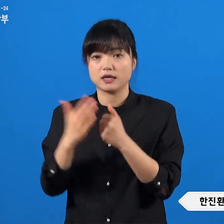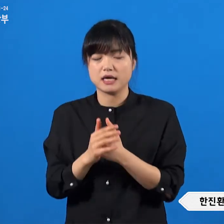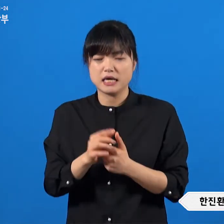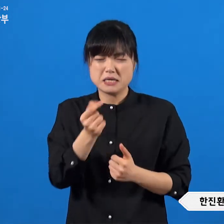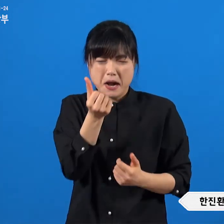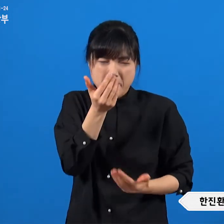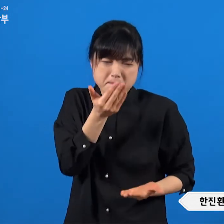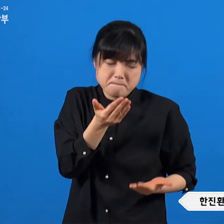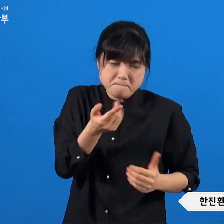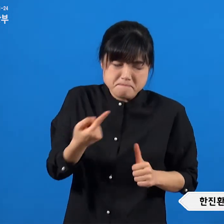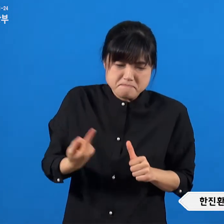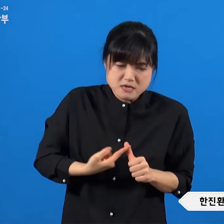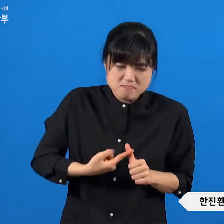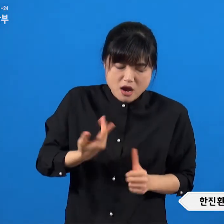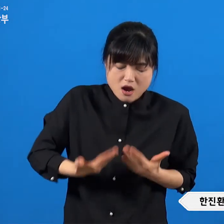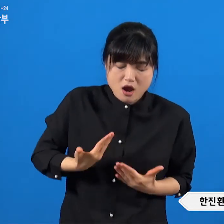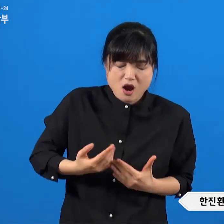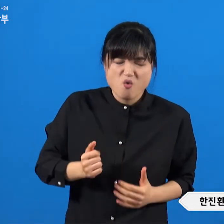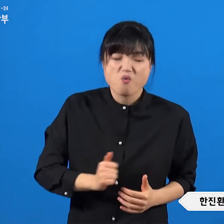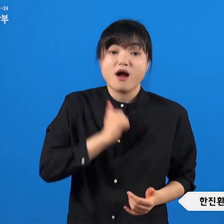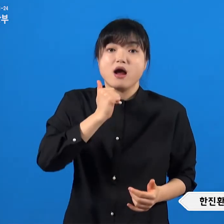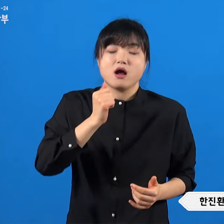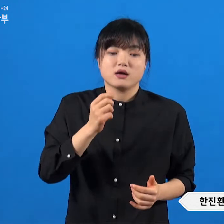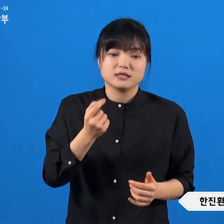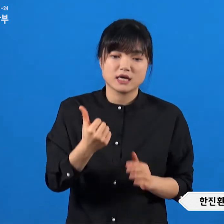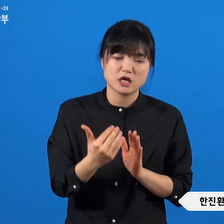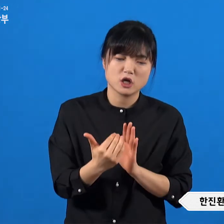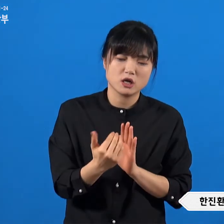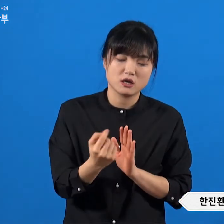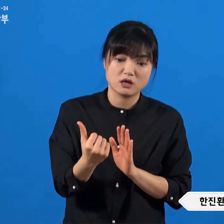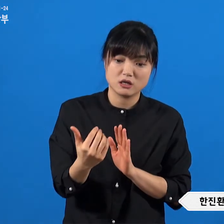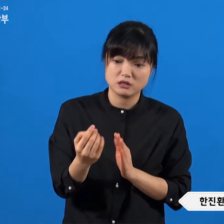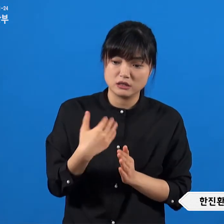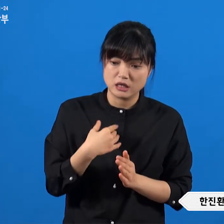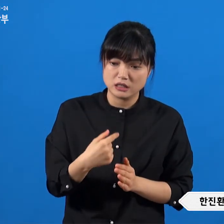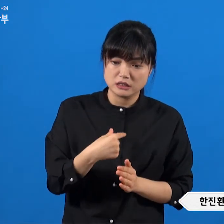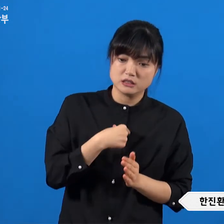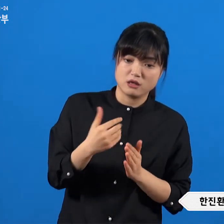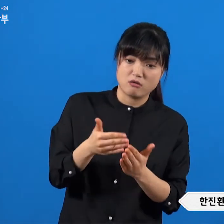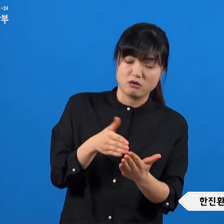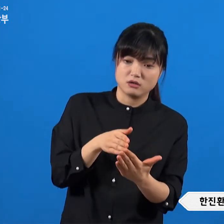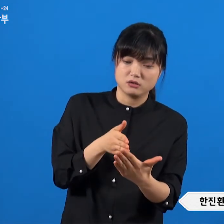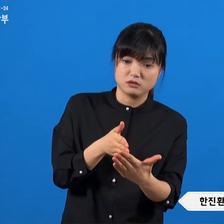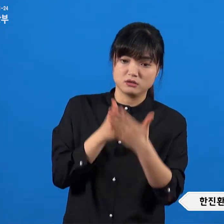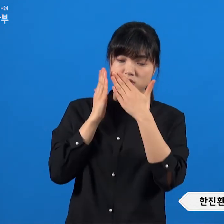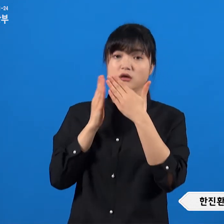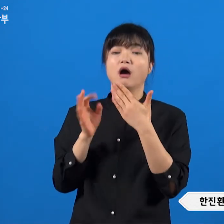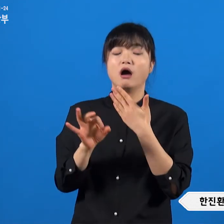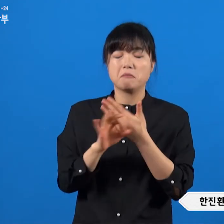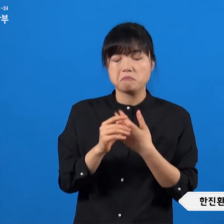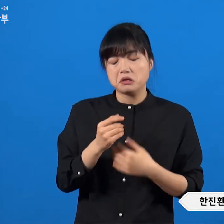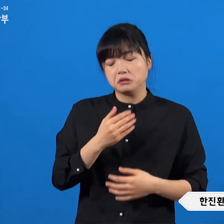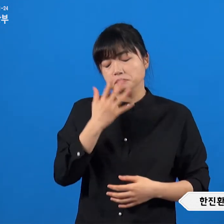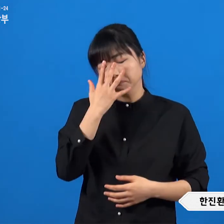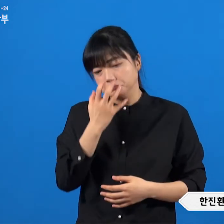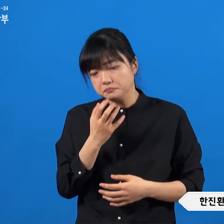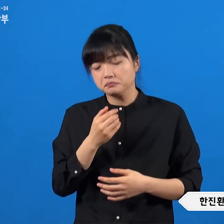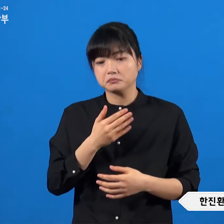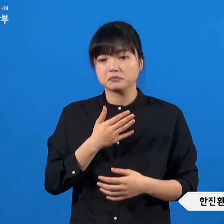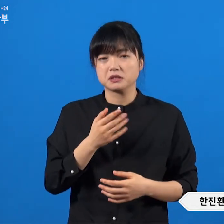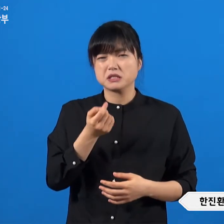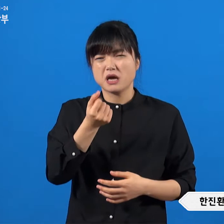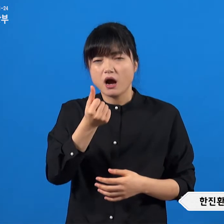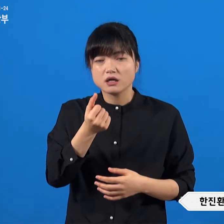비판이 나를 분노하게 하고 약간의 거절이 나를 우울하게 한다. 약간의 칭찬이 내 기분을 고양시키고